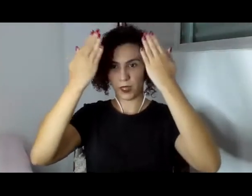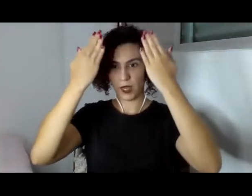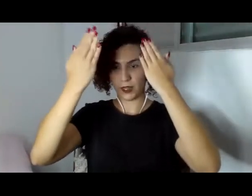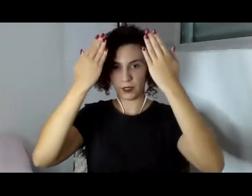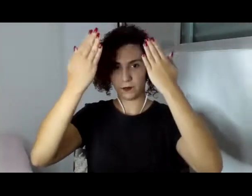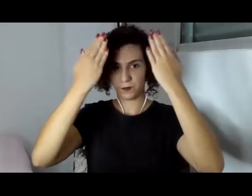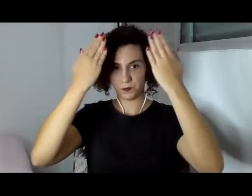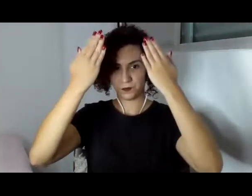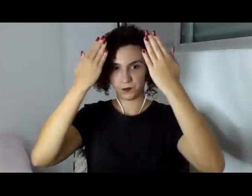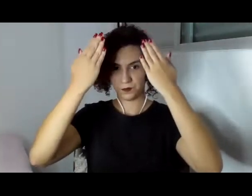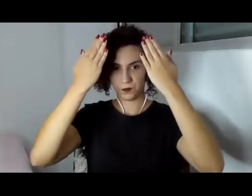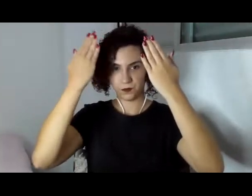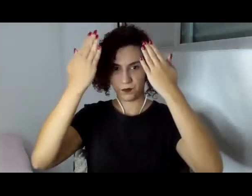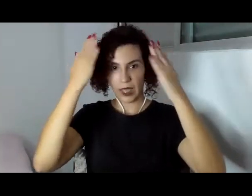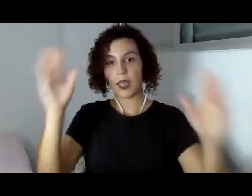Psicologia, aqui na testa.